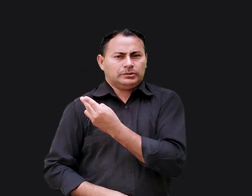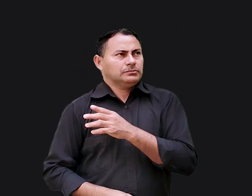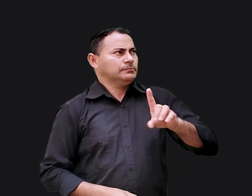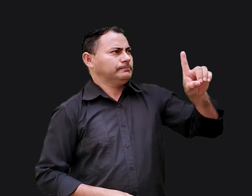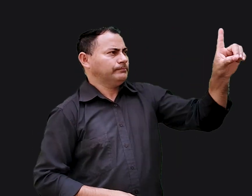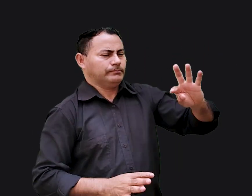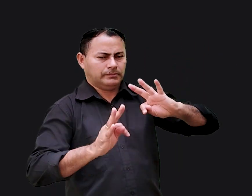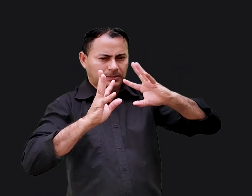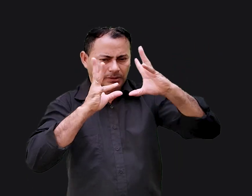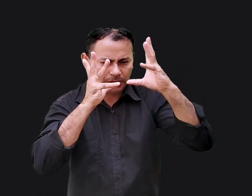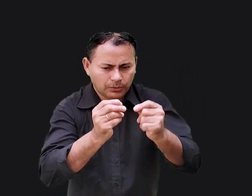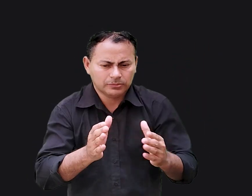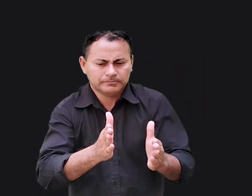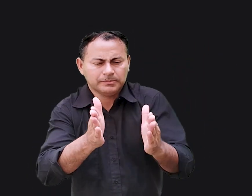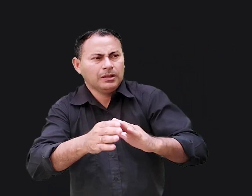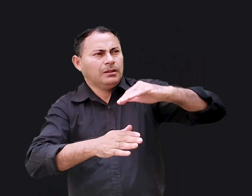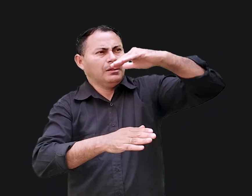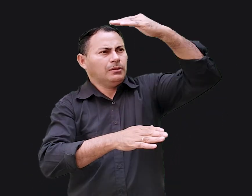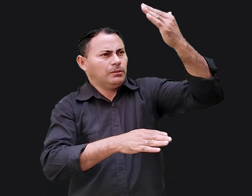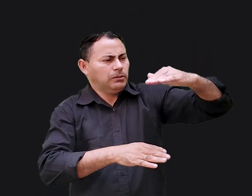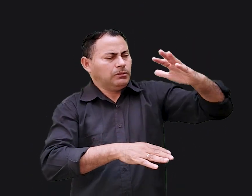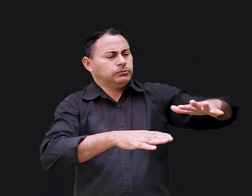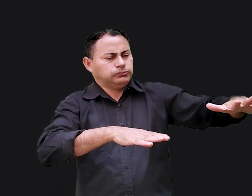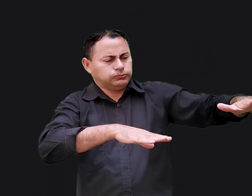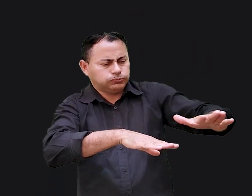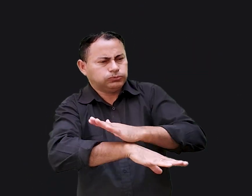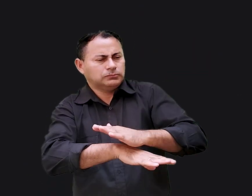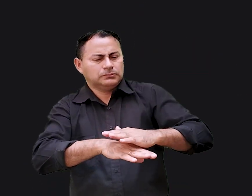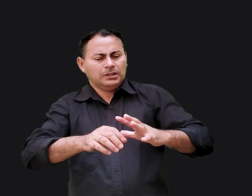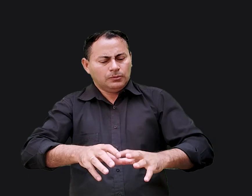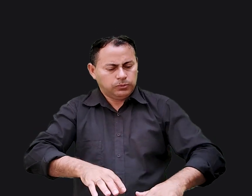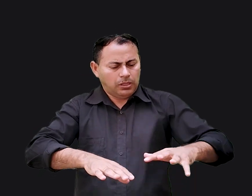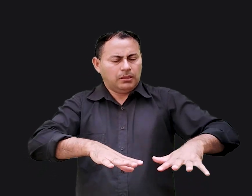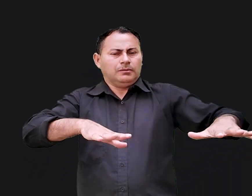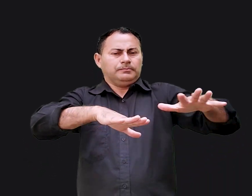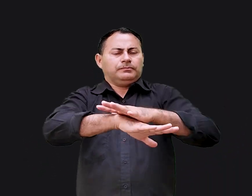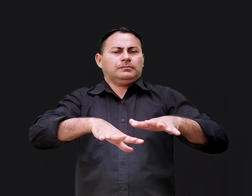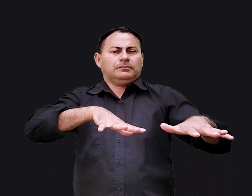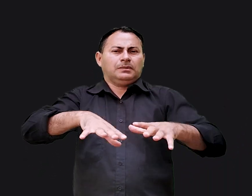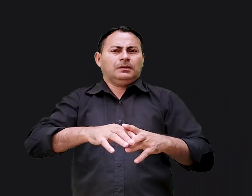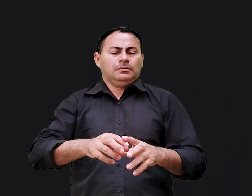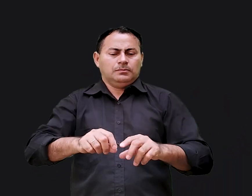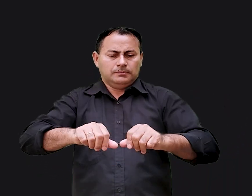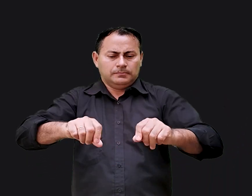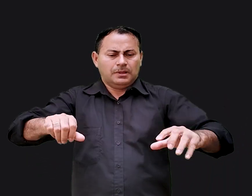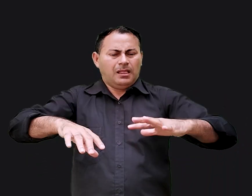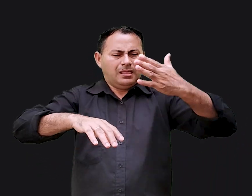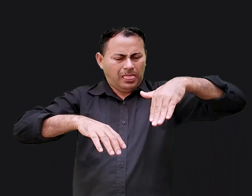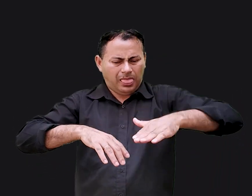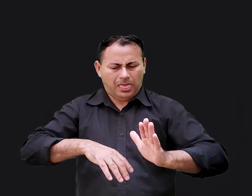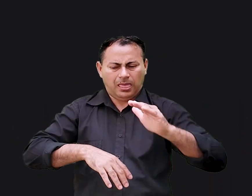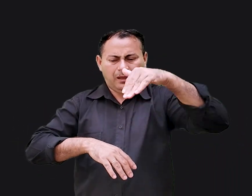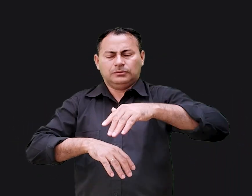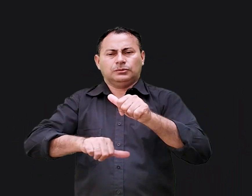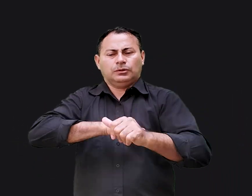Deus. Todos os vales serão levantados, todos os montes e colinas serão aplanados. Os terrenos acidentados se